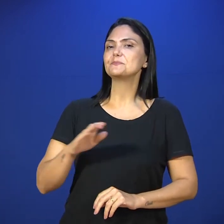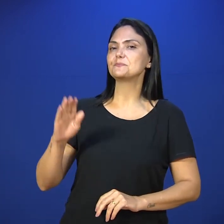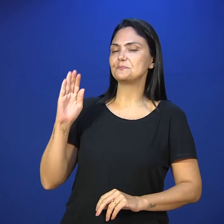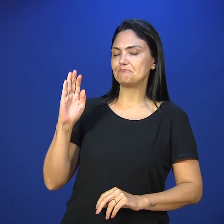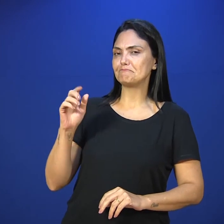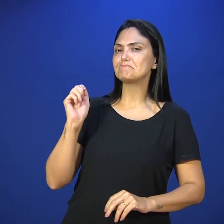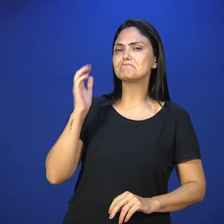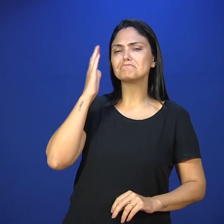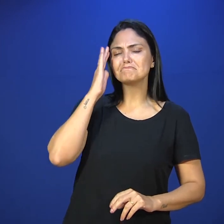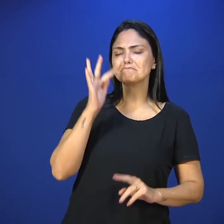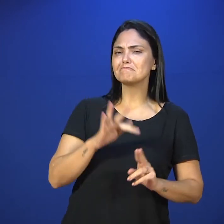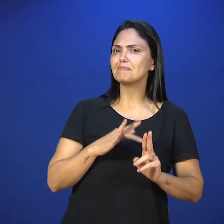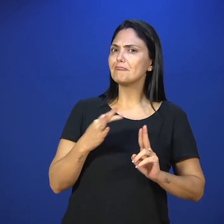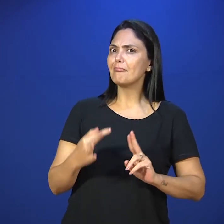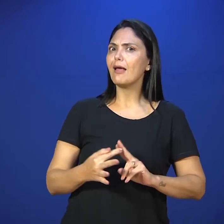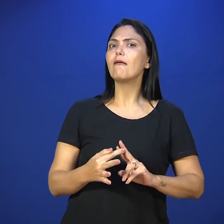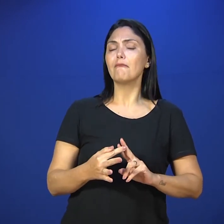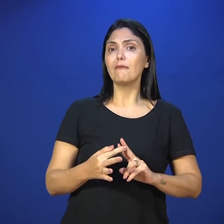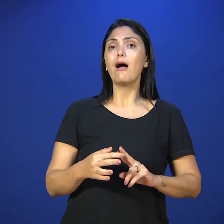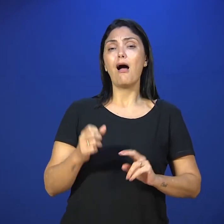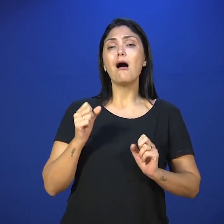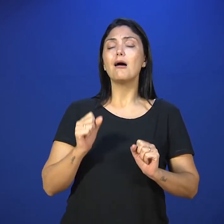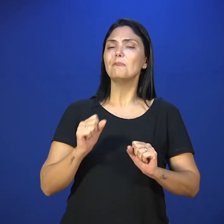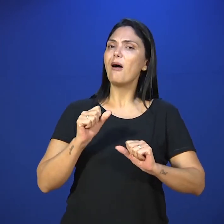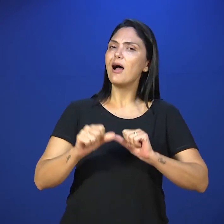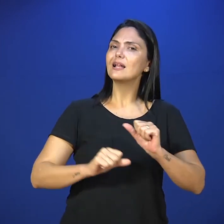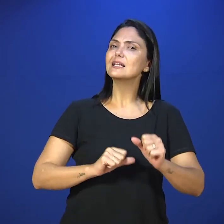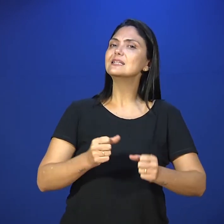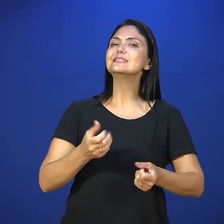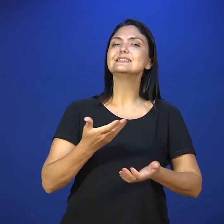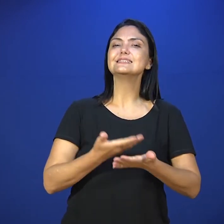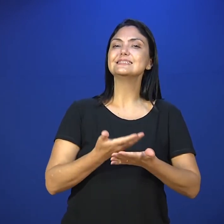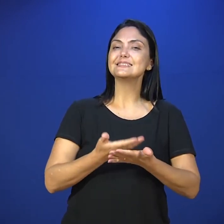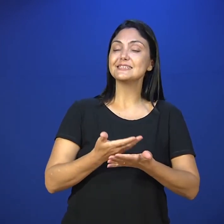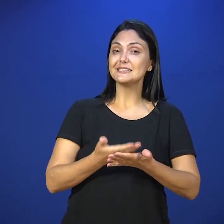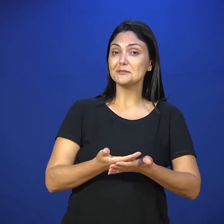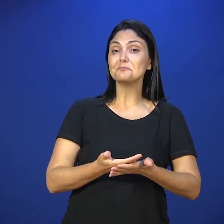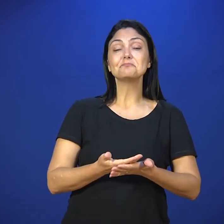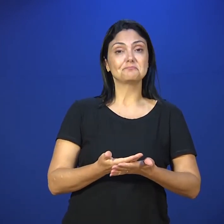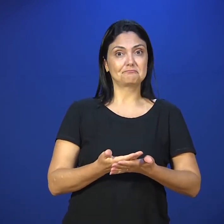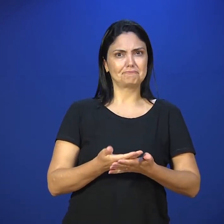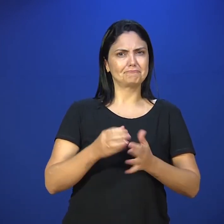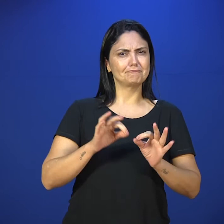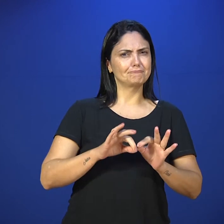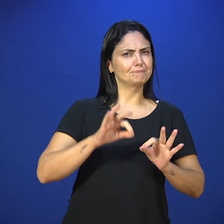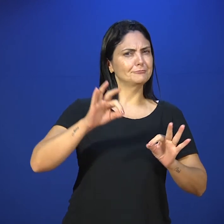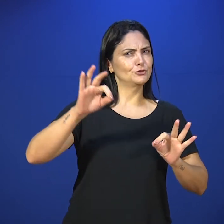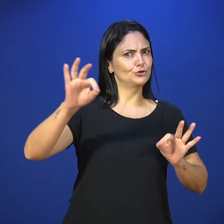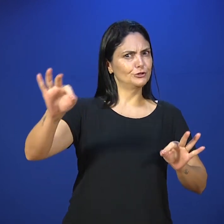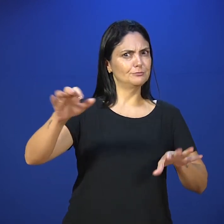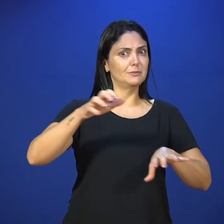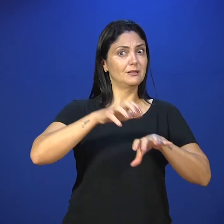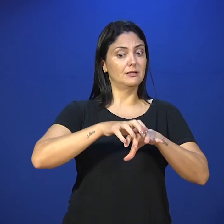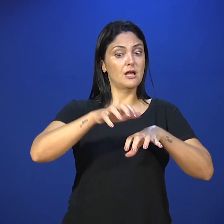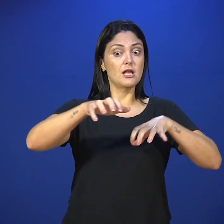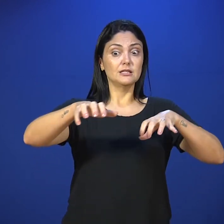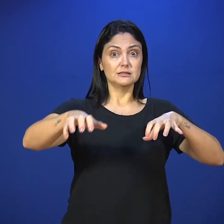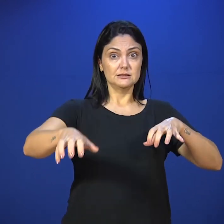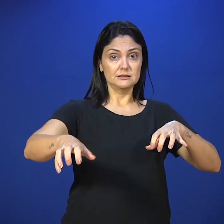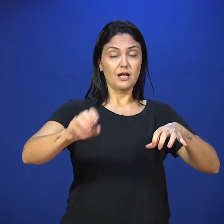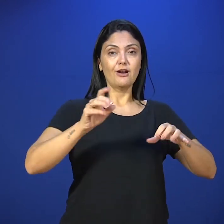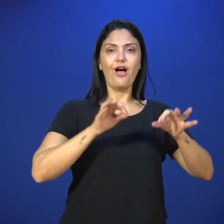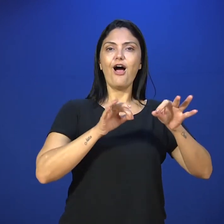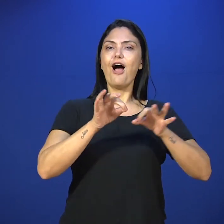ciente que a FOA-Unifoa poderá introduzir a oferta de disciplinas na modalidade à distância, remota, na